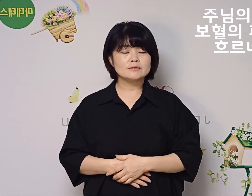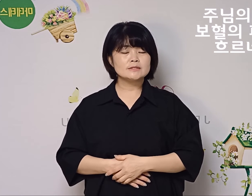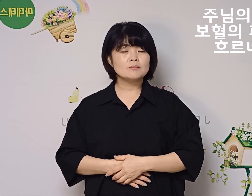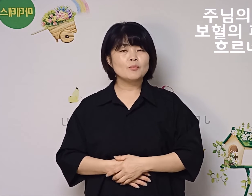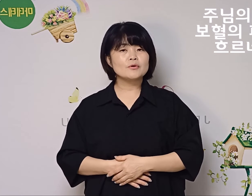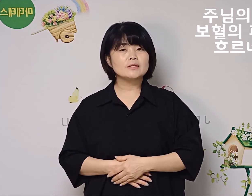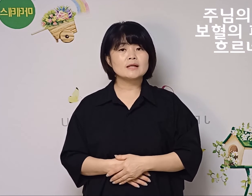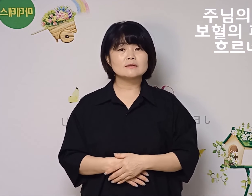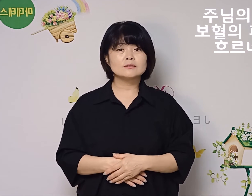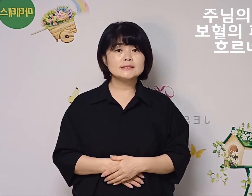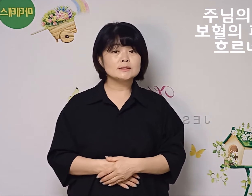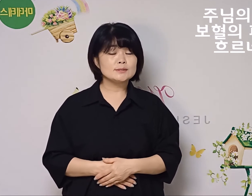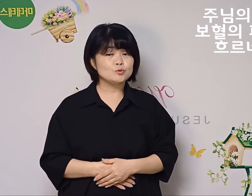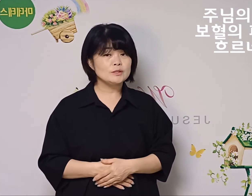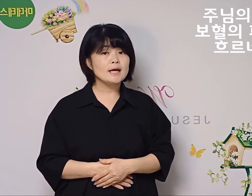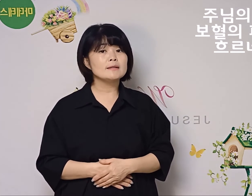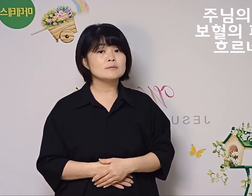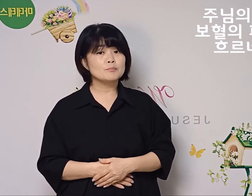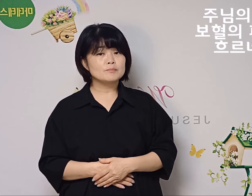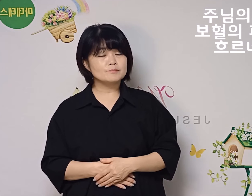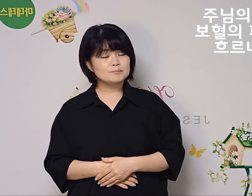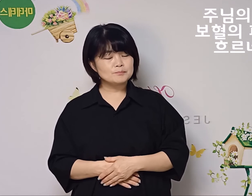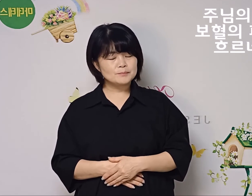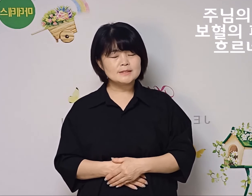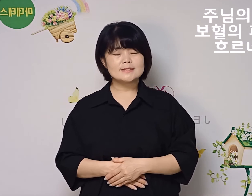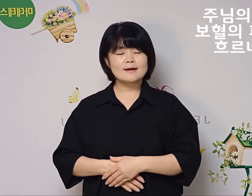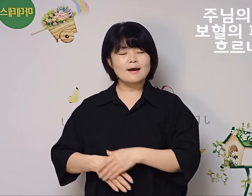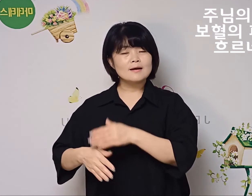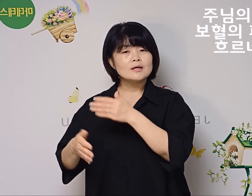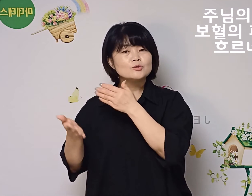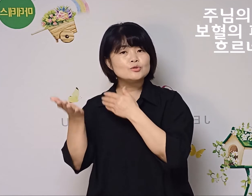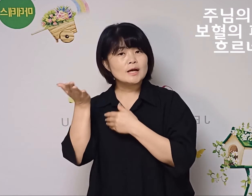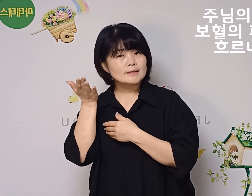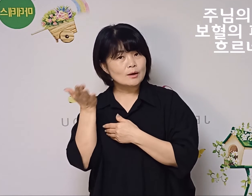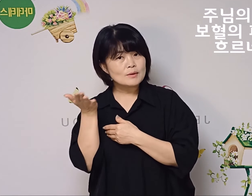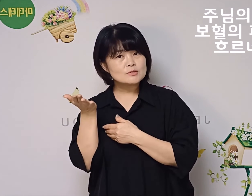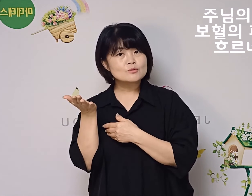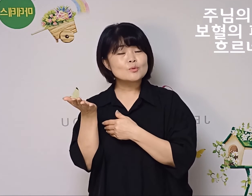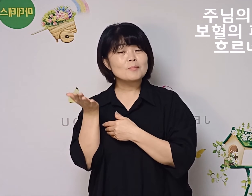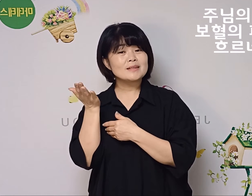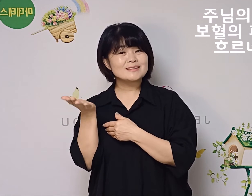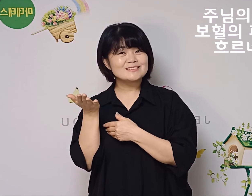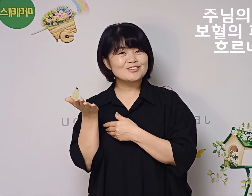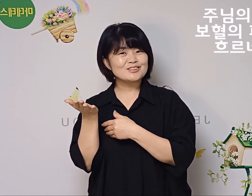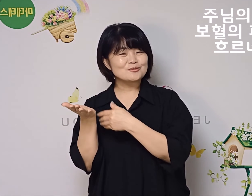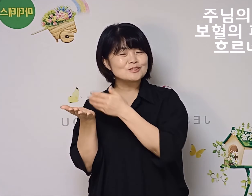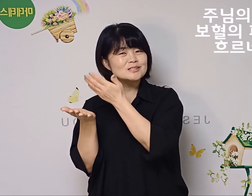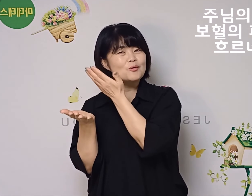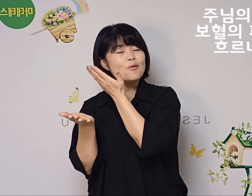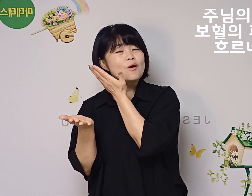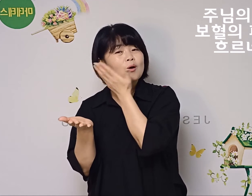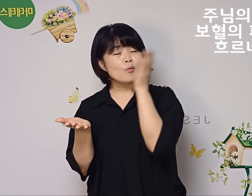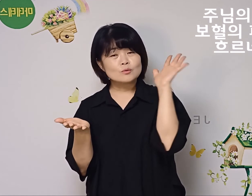피거든요. 보혈이라는 거는 귀한 피니까 귀하다. 왼손 손바닥을 여기다 놓으시고